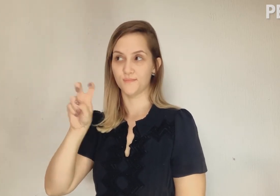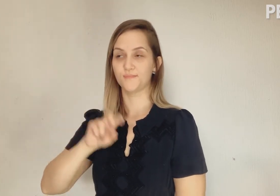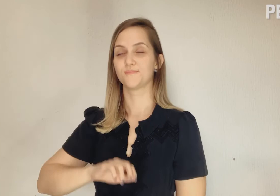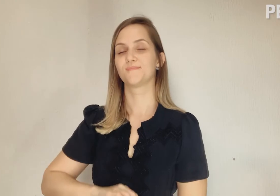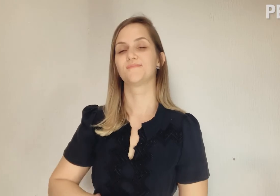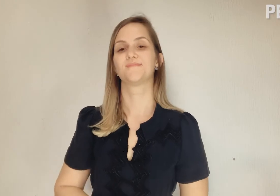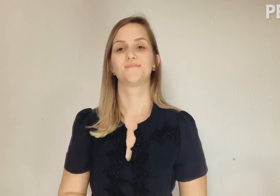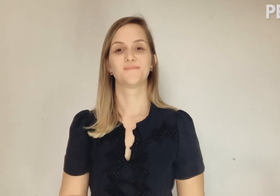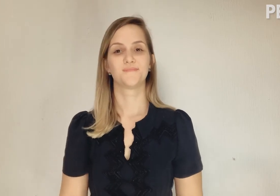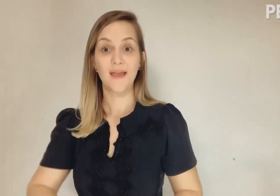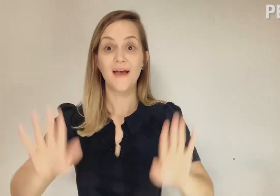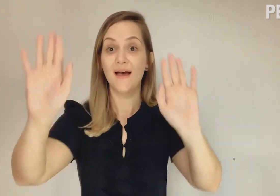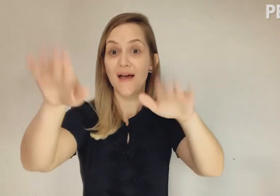981875355.